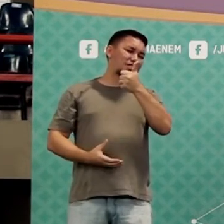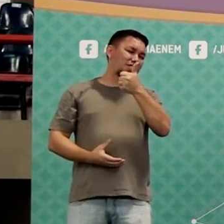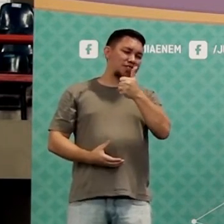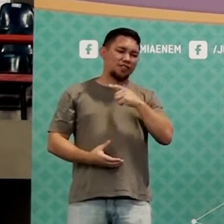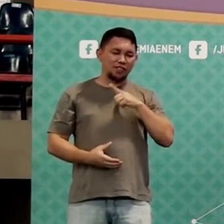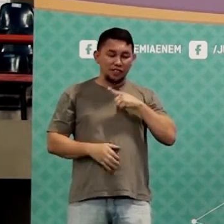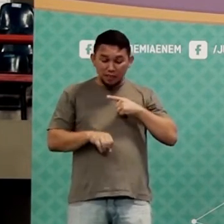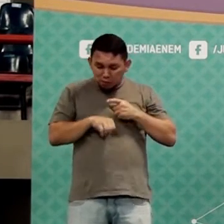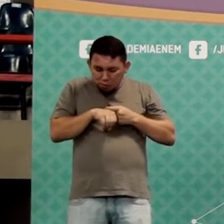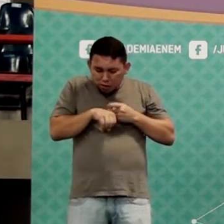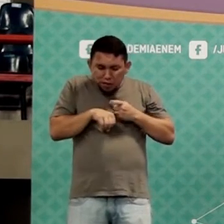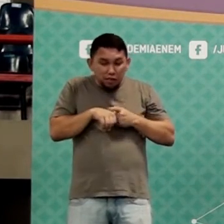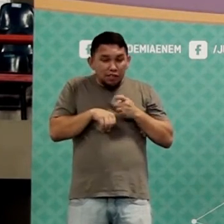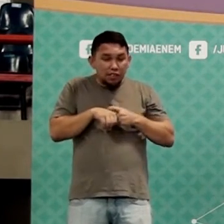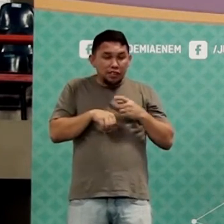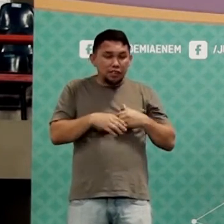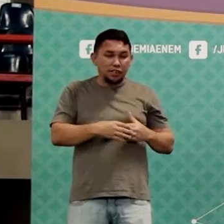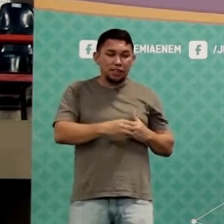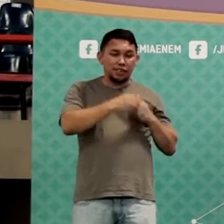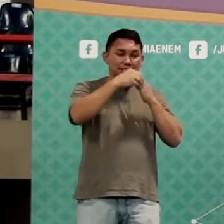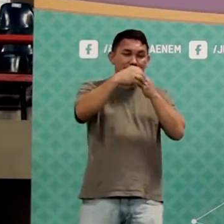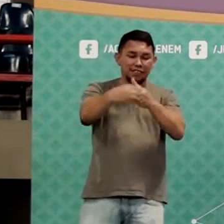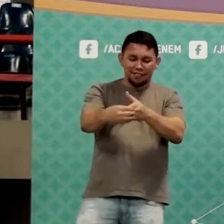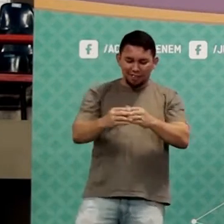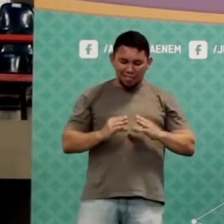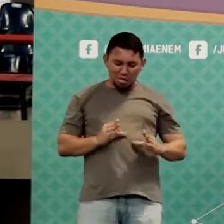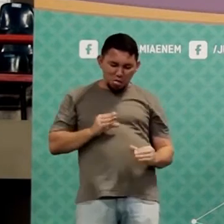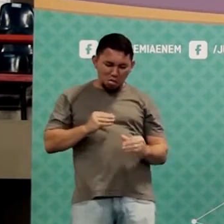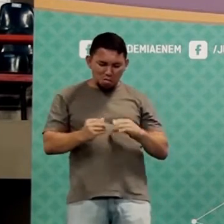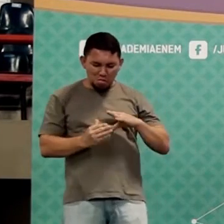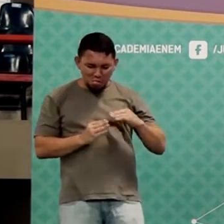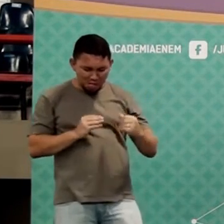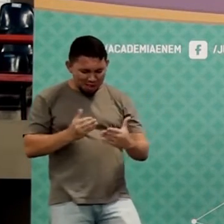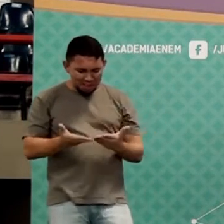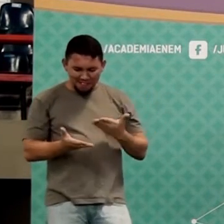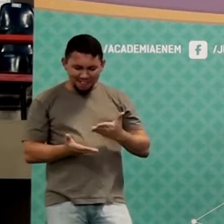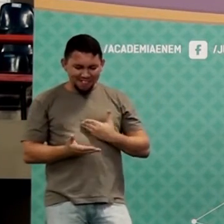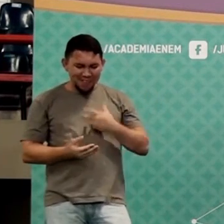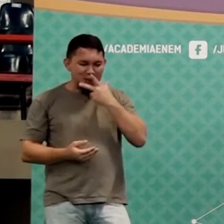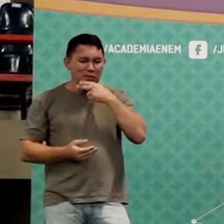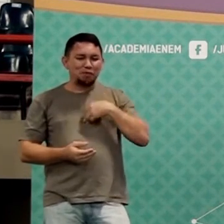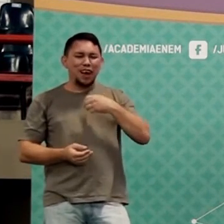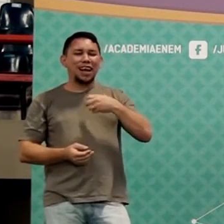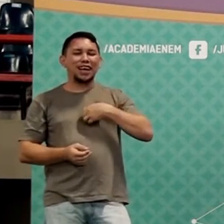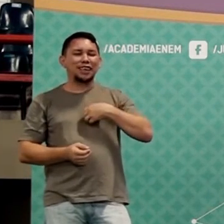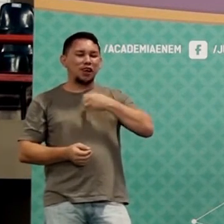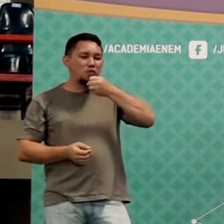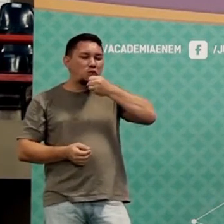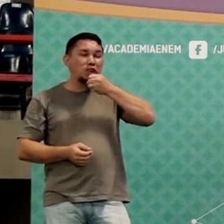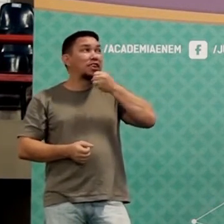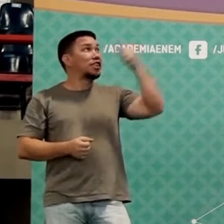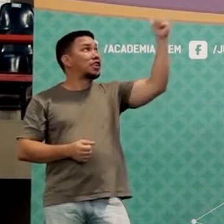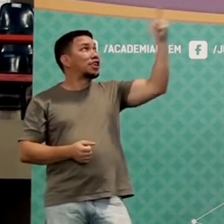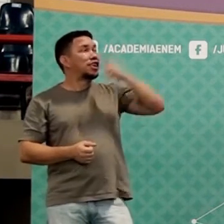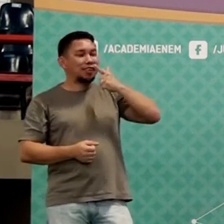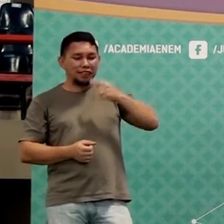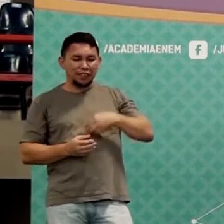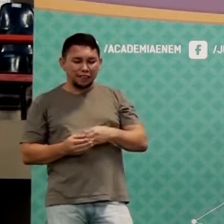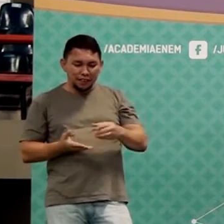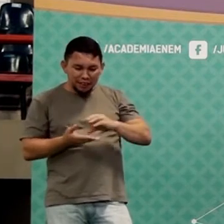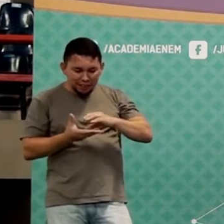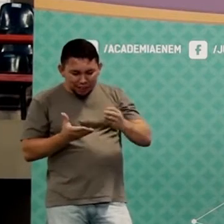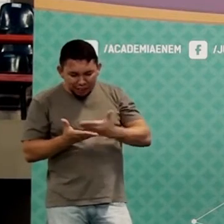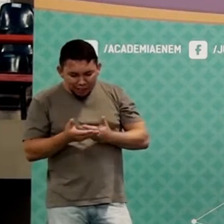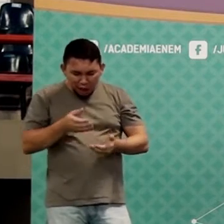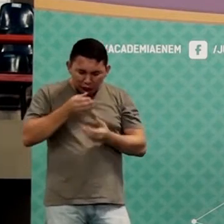Bem durinha a manga. Chegou lá, a manga tá mais mole do que din-din no sal quente. Tá doce de